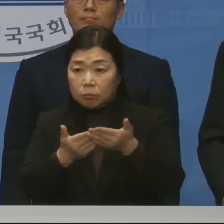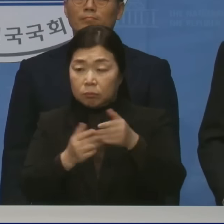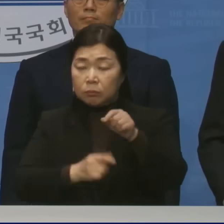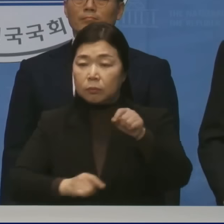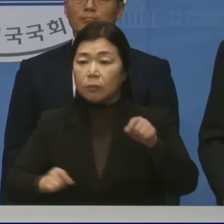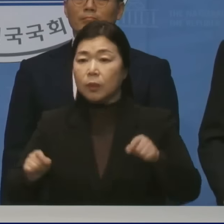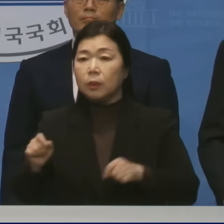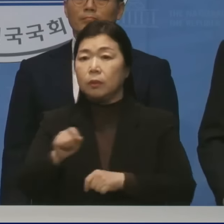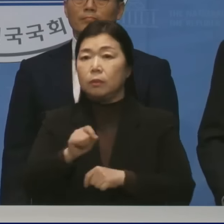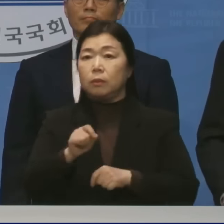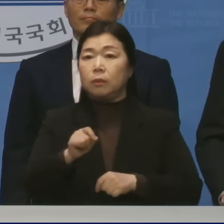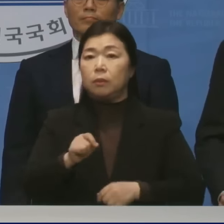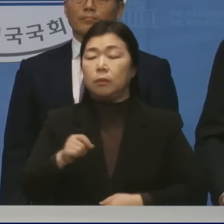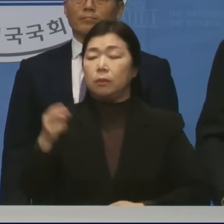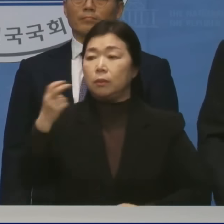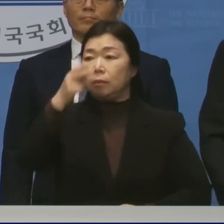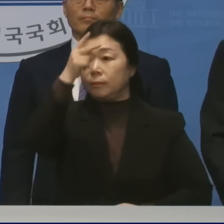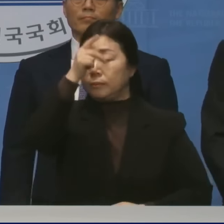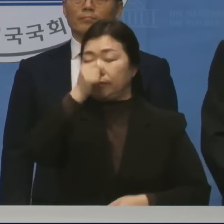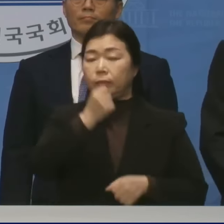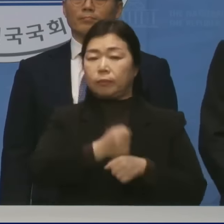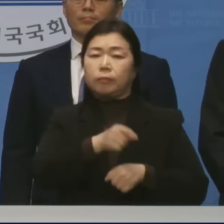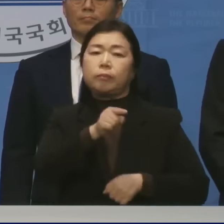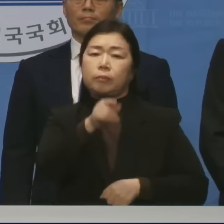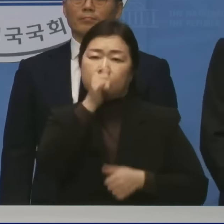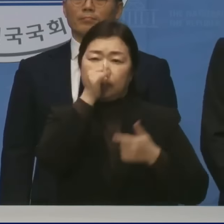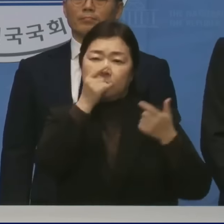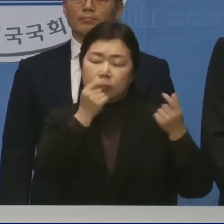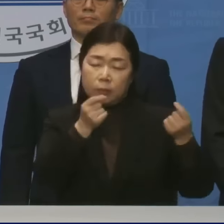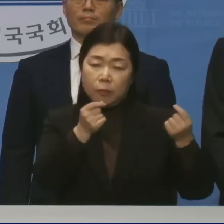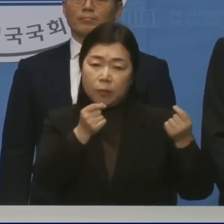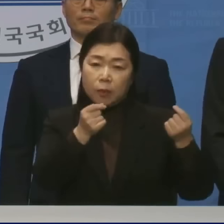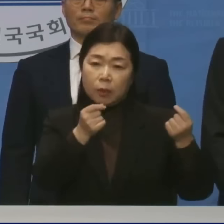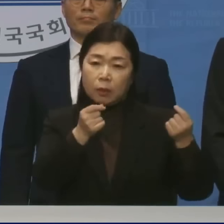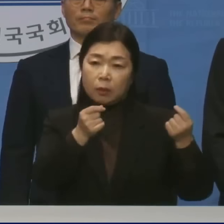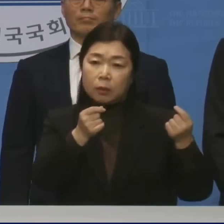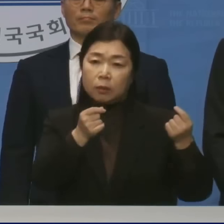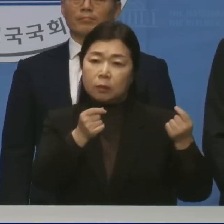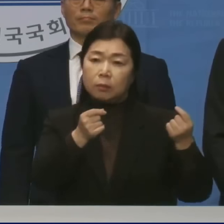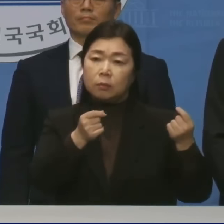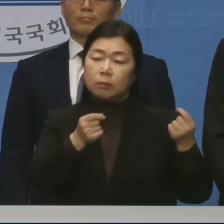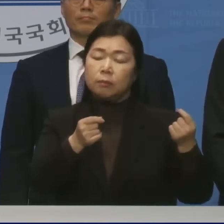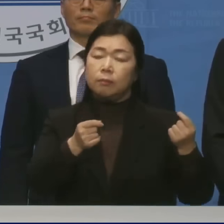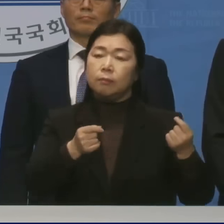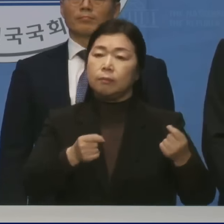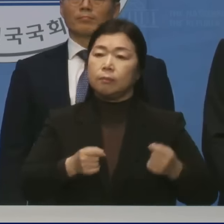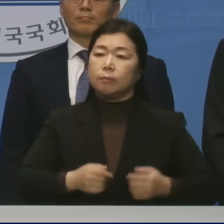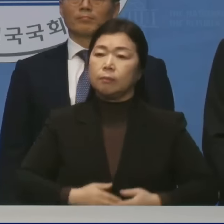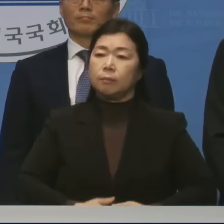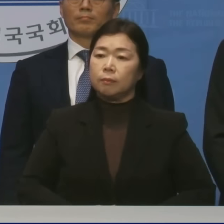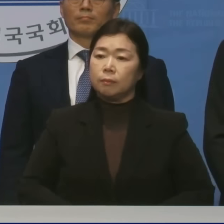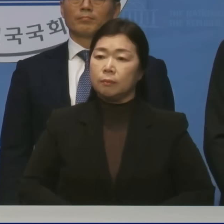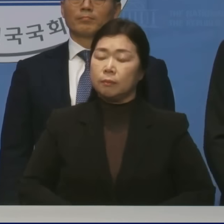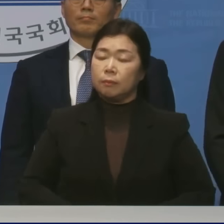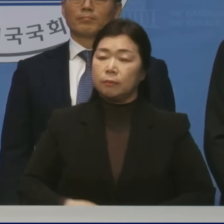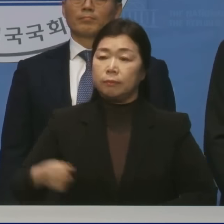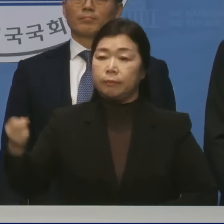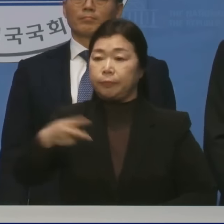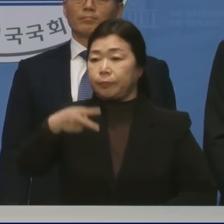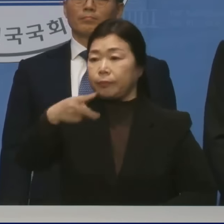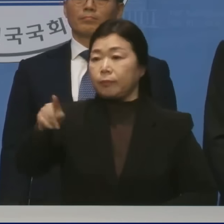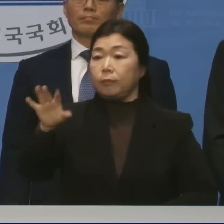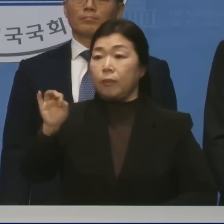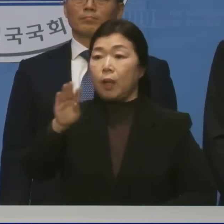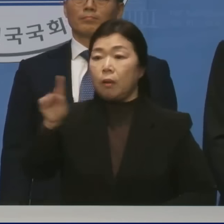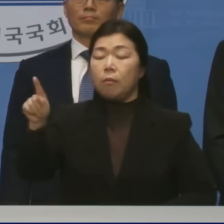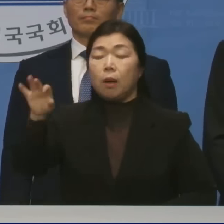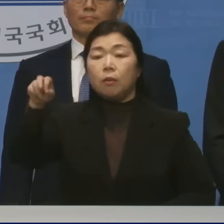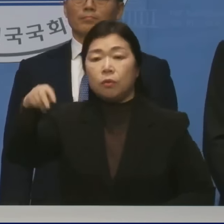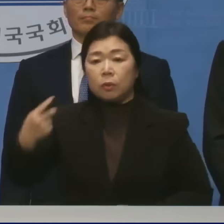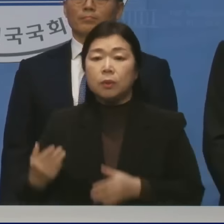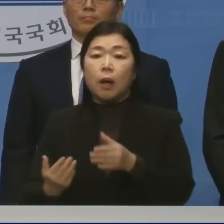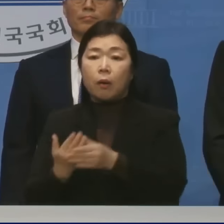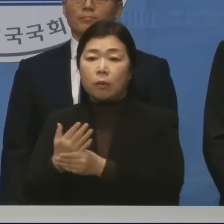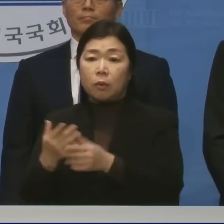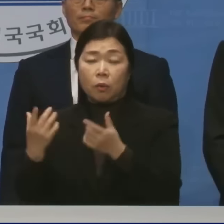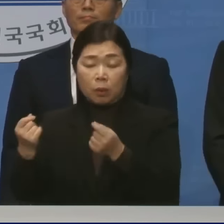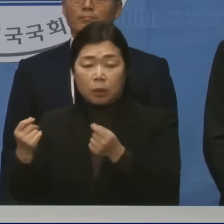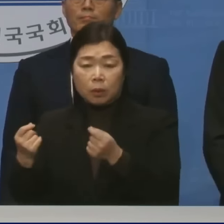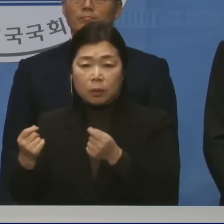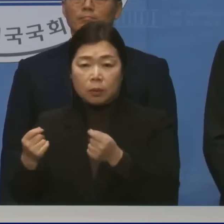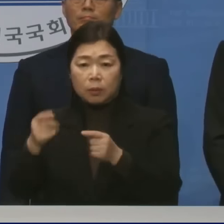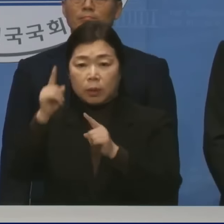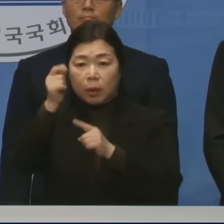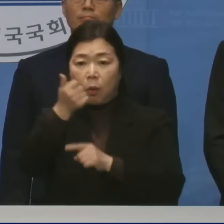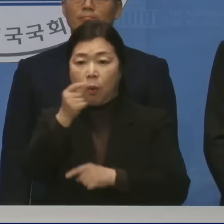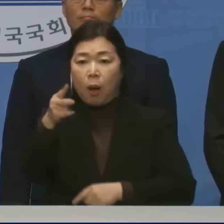오히려 검찰이 하고 있는 것 아닙니까? 쌍방울 사건도 이화영 전 부지사에